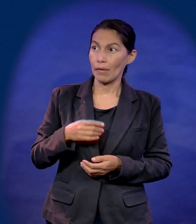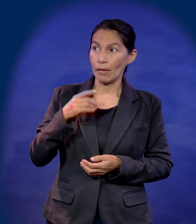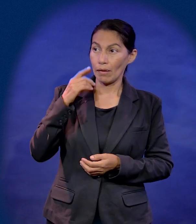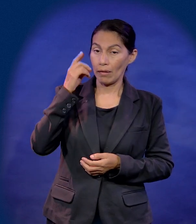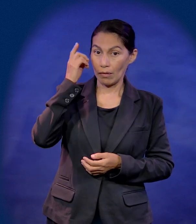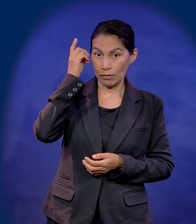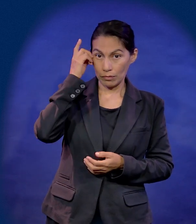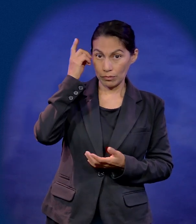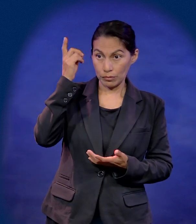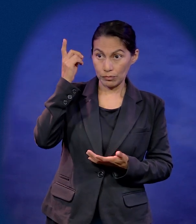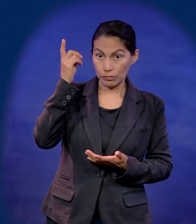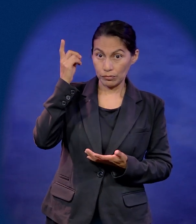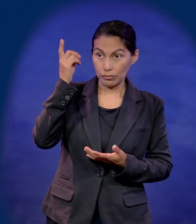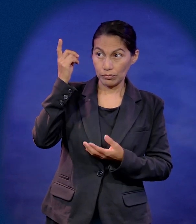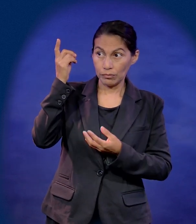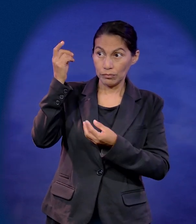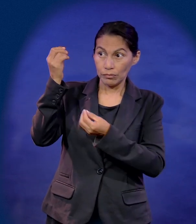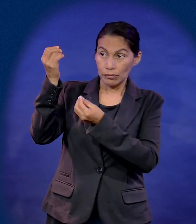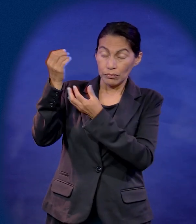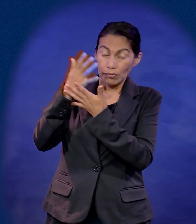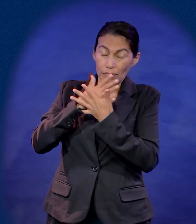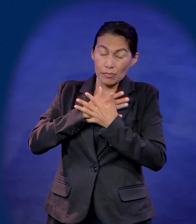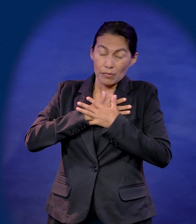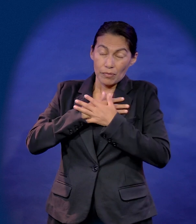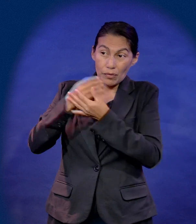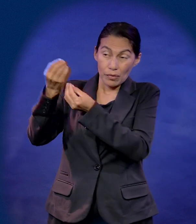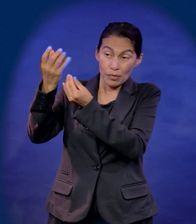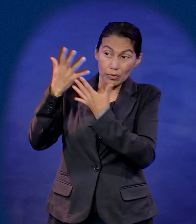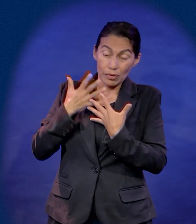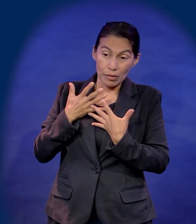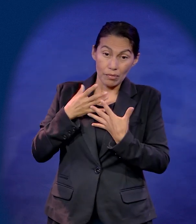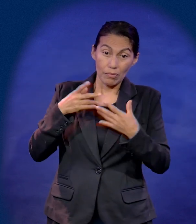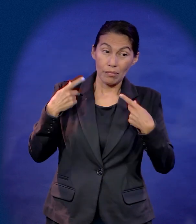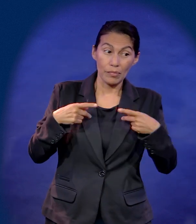delicada. Hará un ídolo